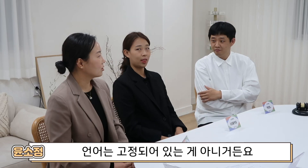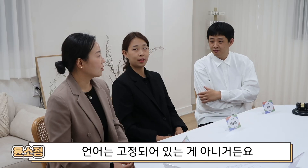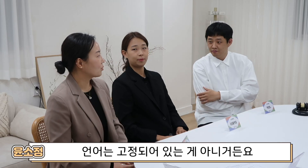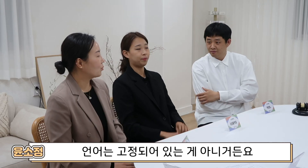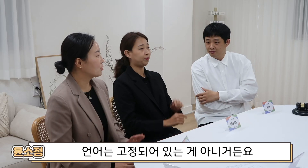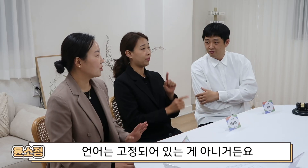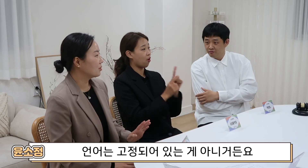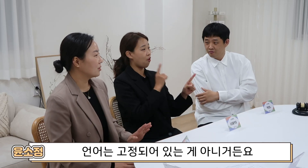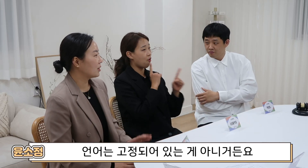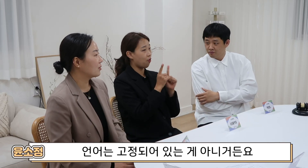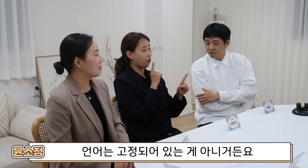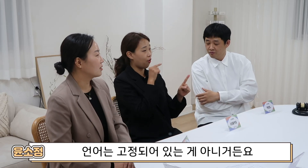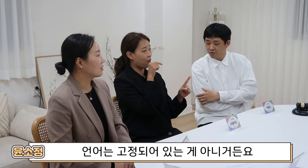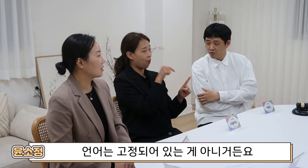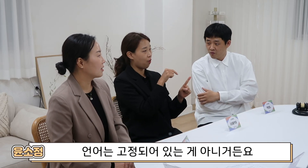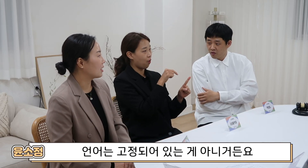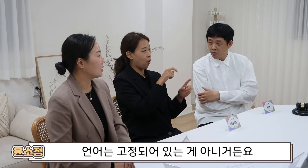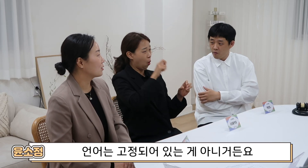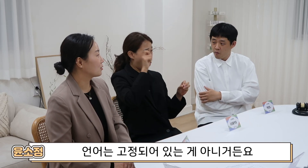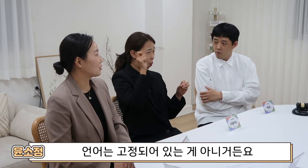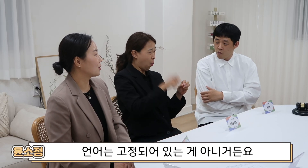언어는 고정되어 있는 게 아니거든요.